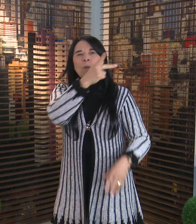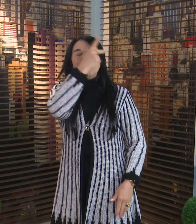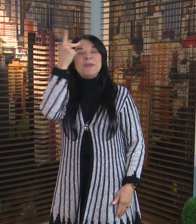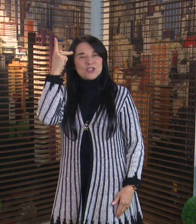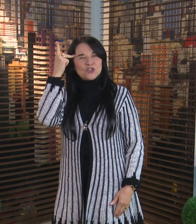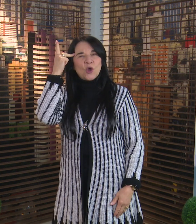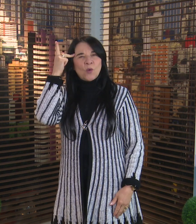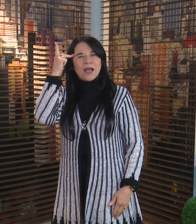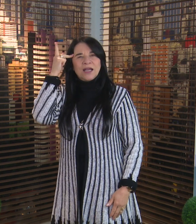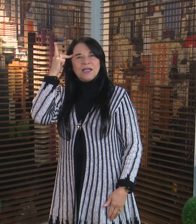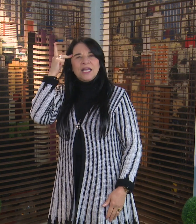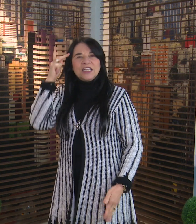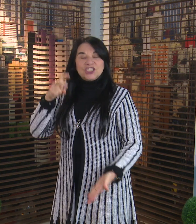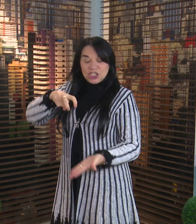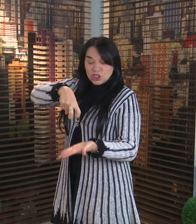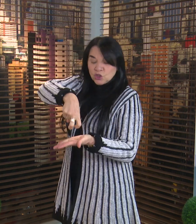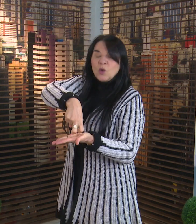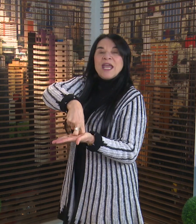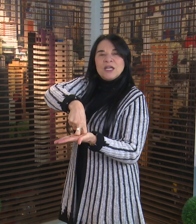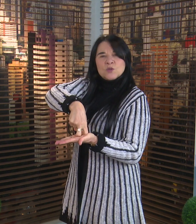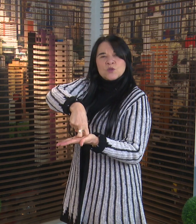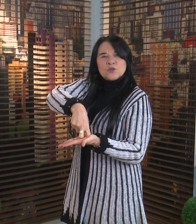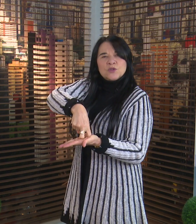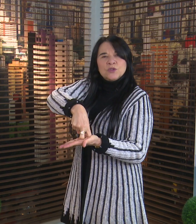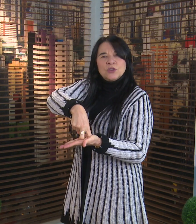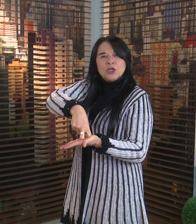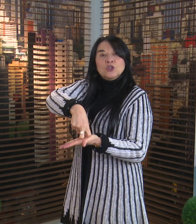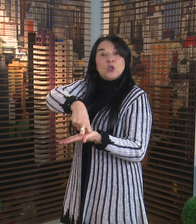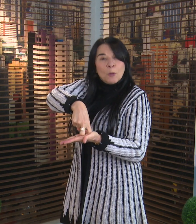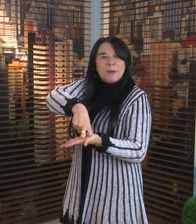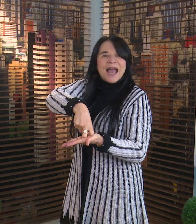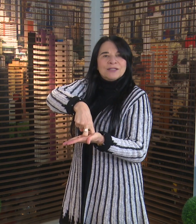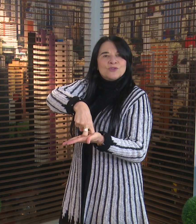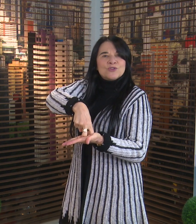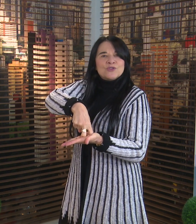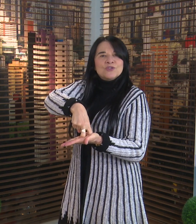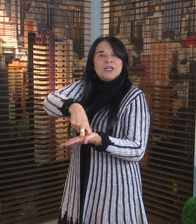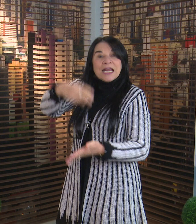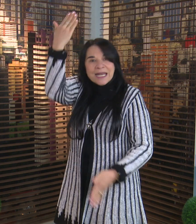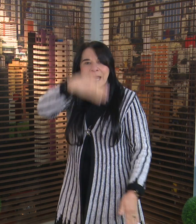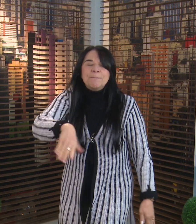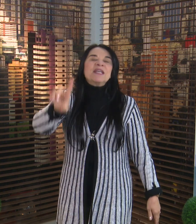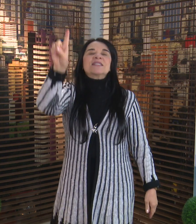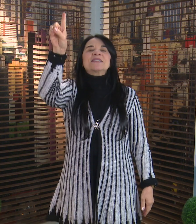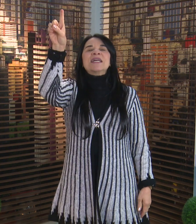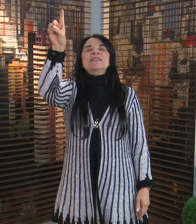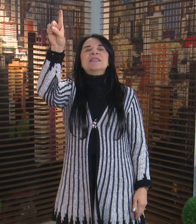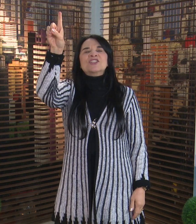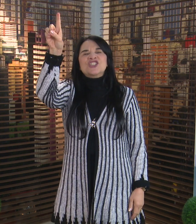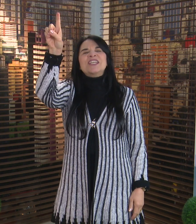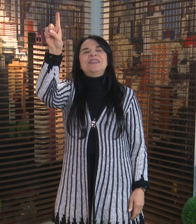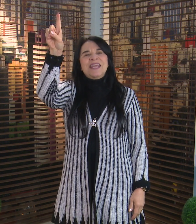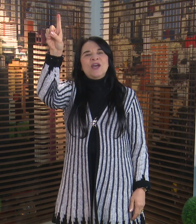Uma pessoa de joelhos dobrados na presença de